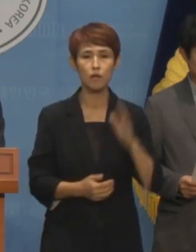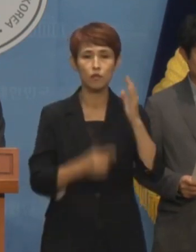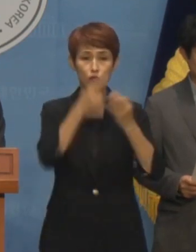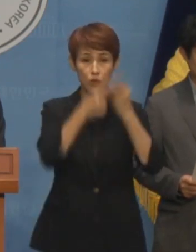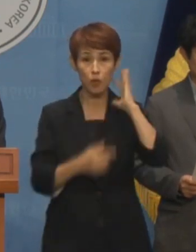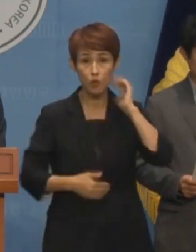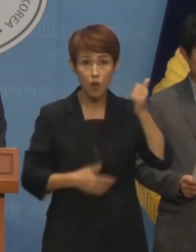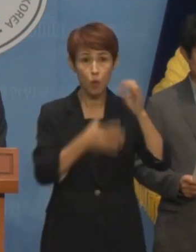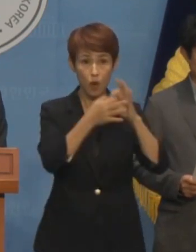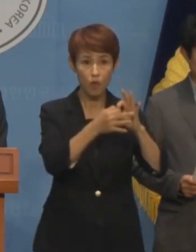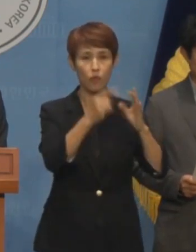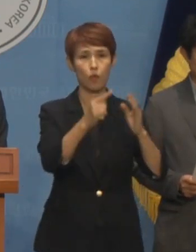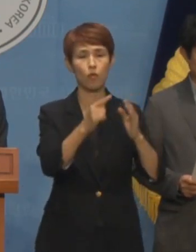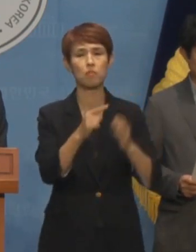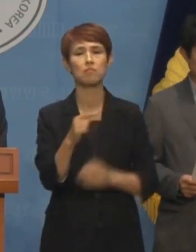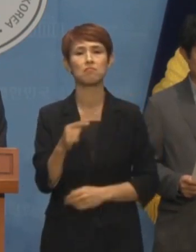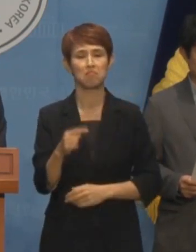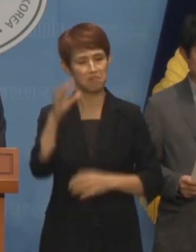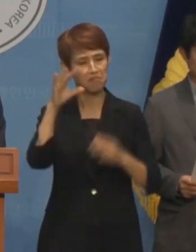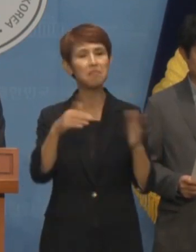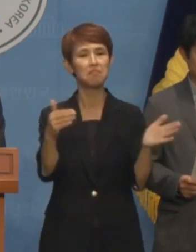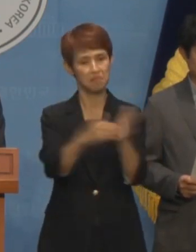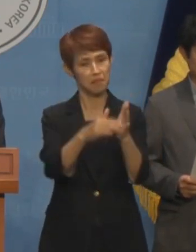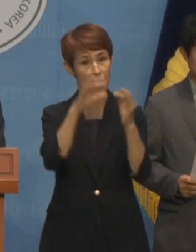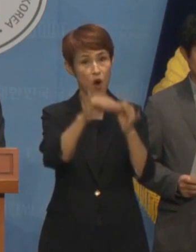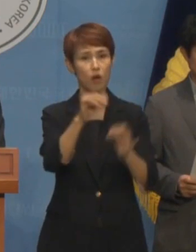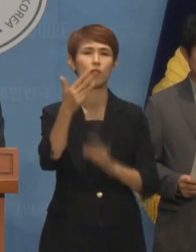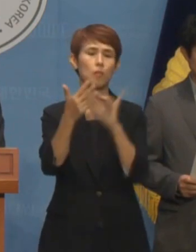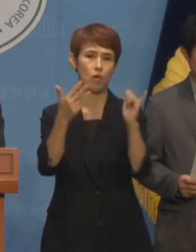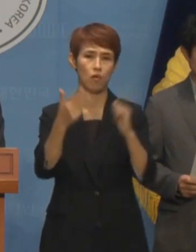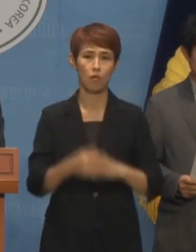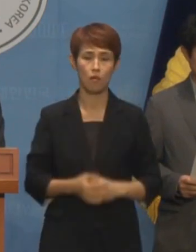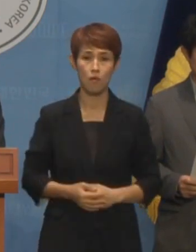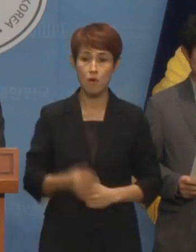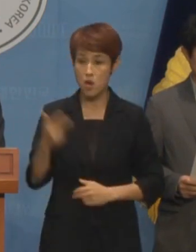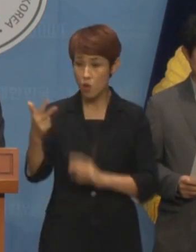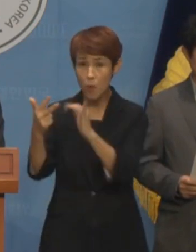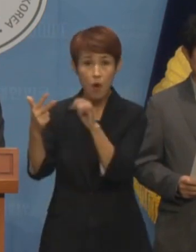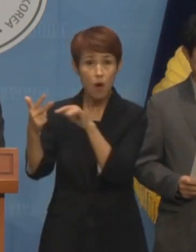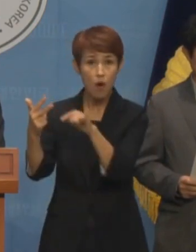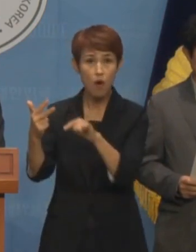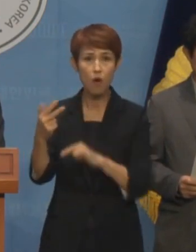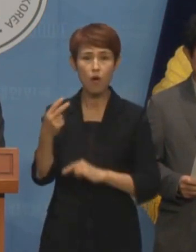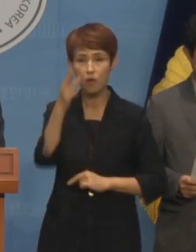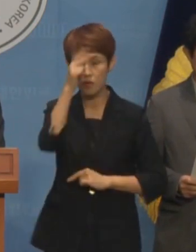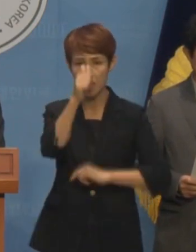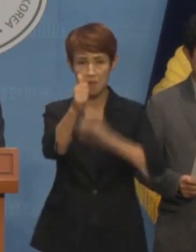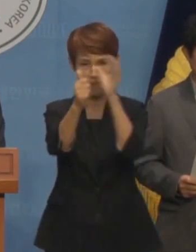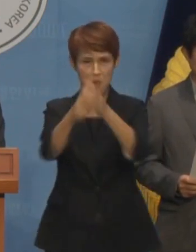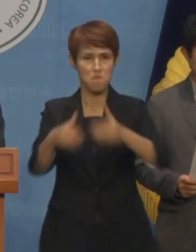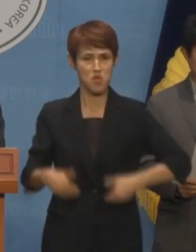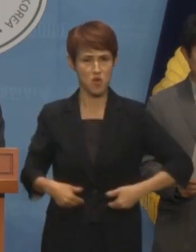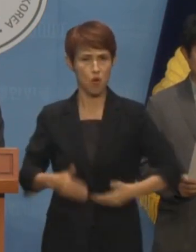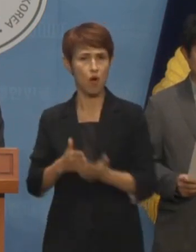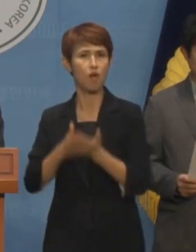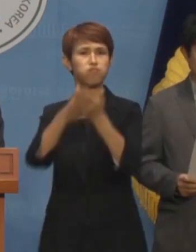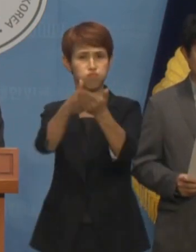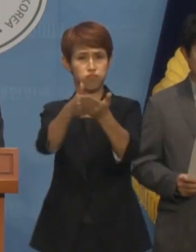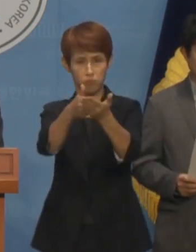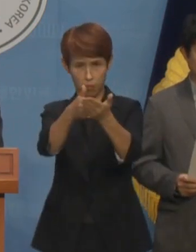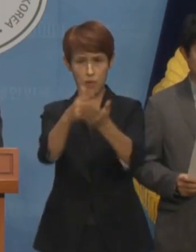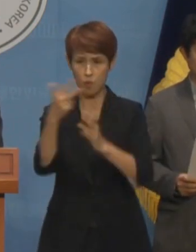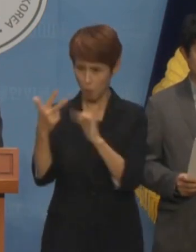의원은 8명에 불과했습니다. 7명이나 되는 의원들이 수사기관에 송부해야 한다는 의견을 낸